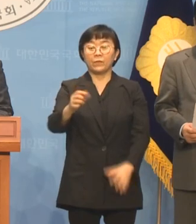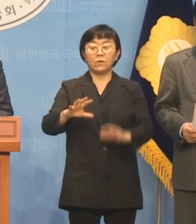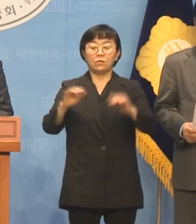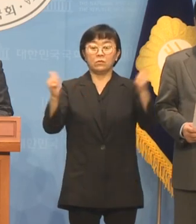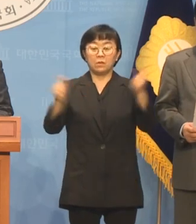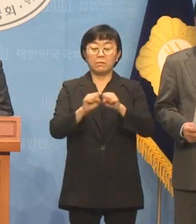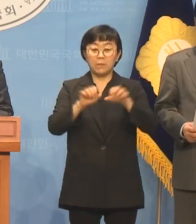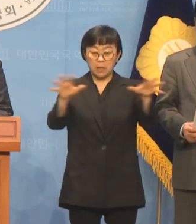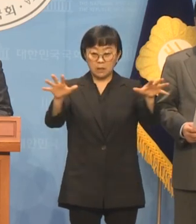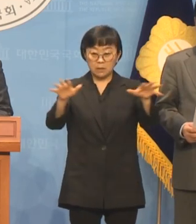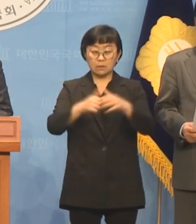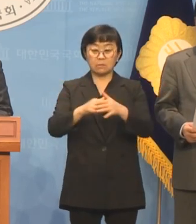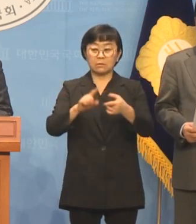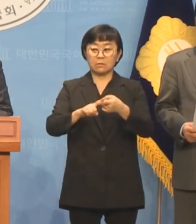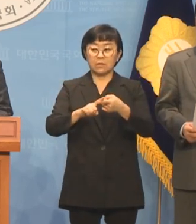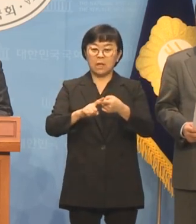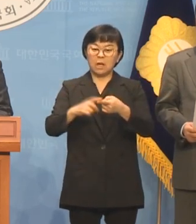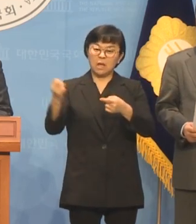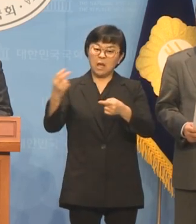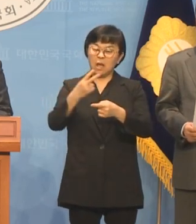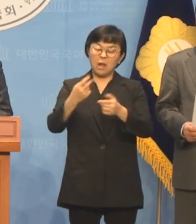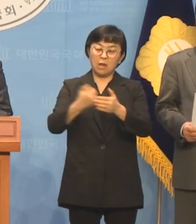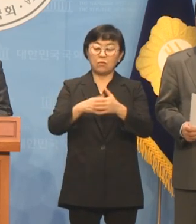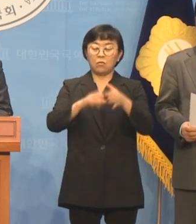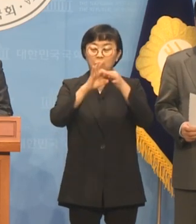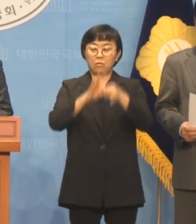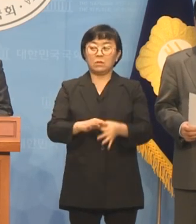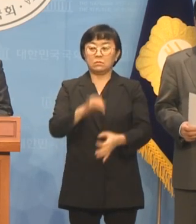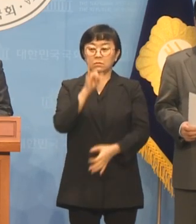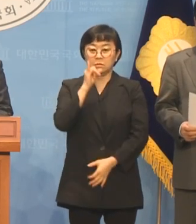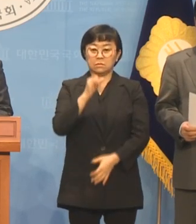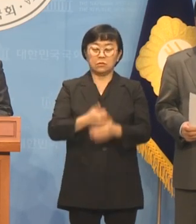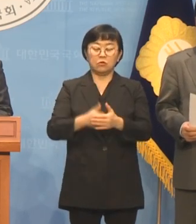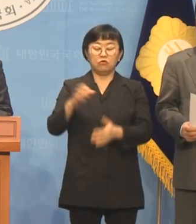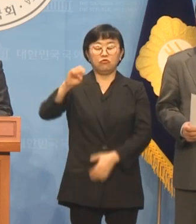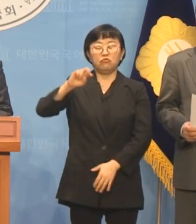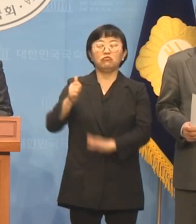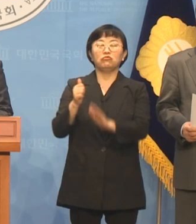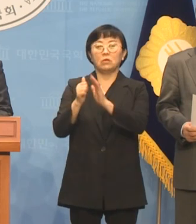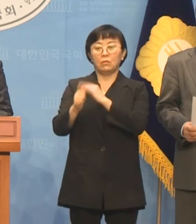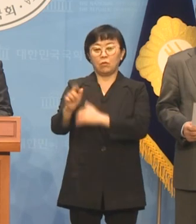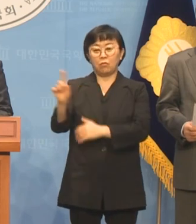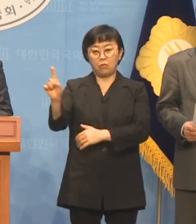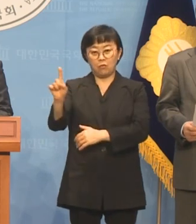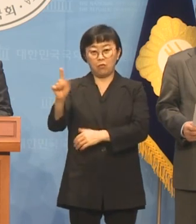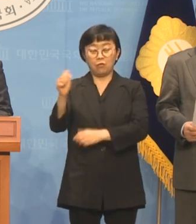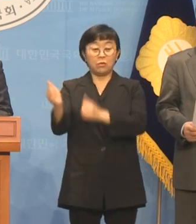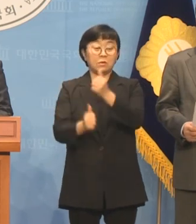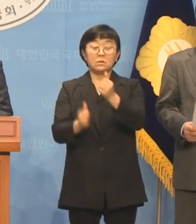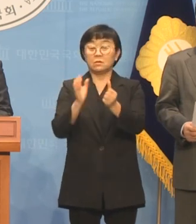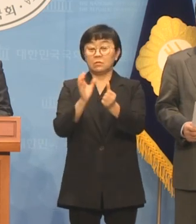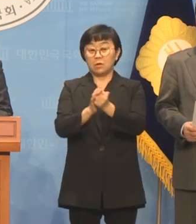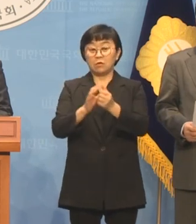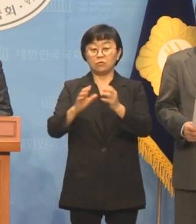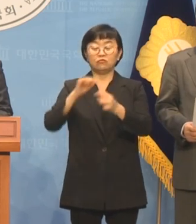국회는 파행을 거듭하고 있습니다. 윤재혁 원내대표가 위원장을 맡고 있는